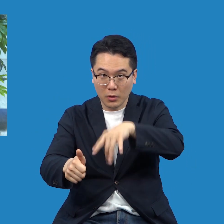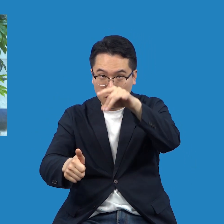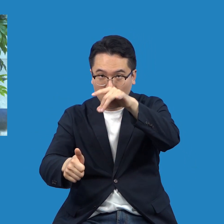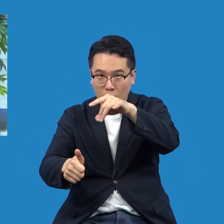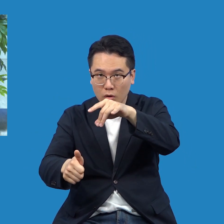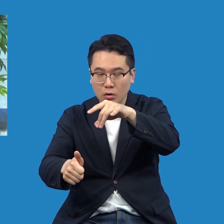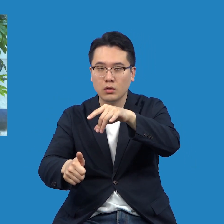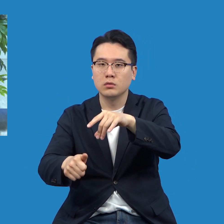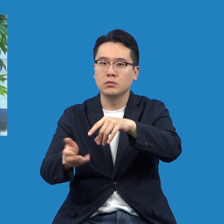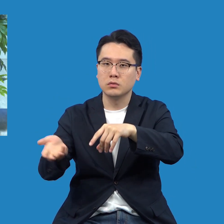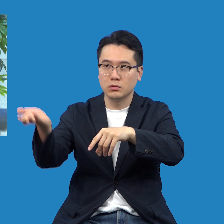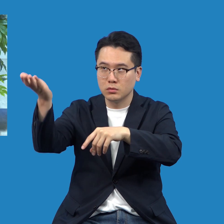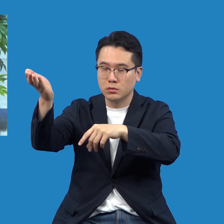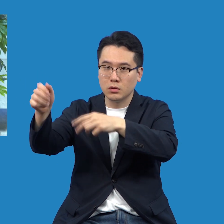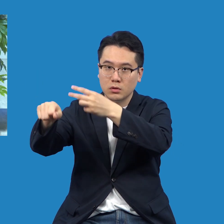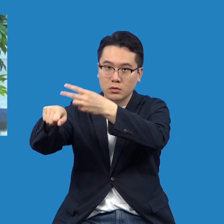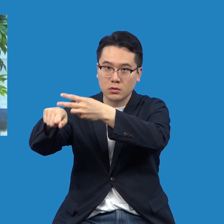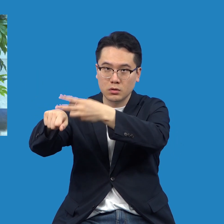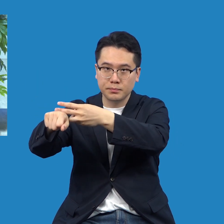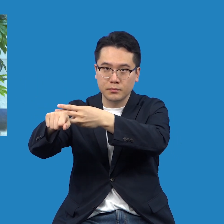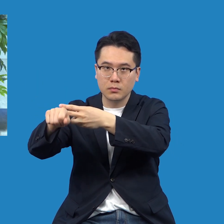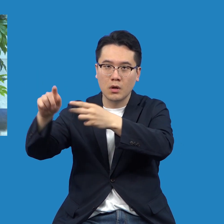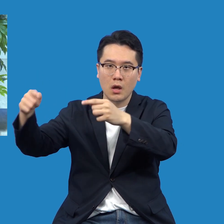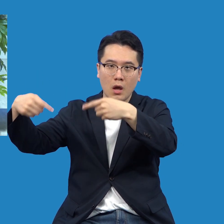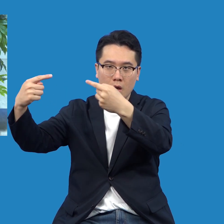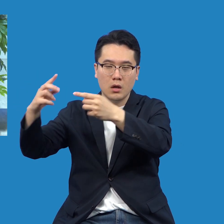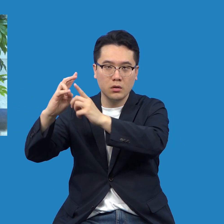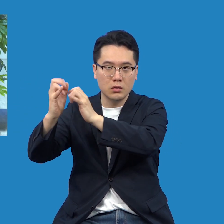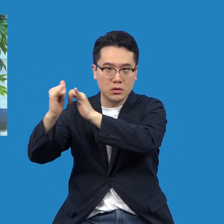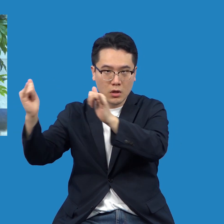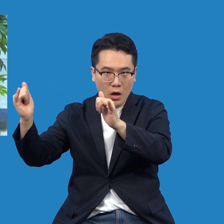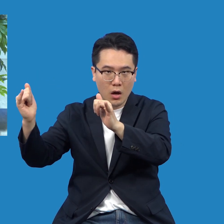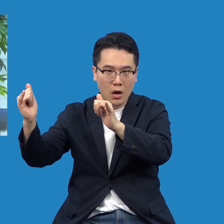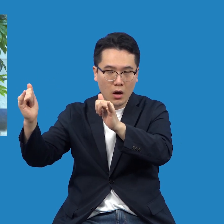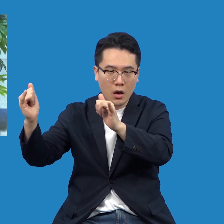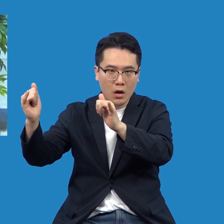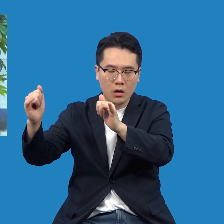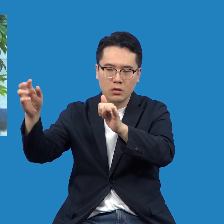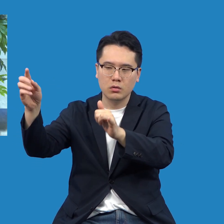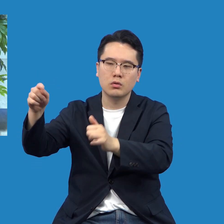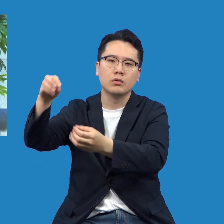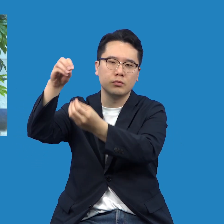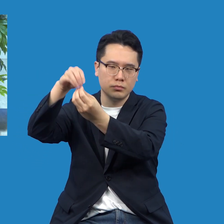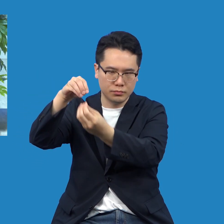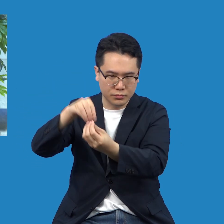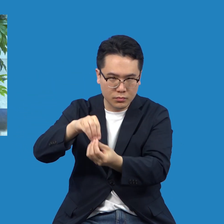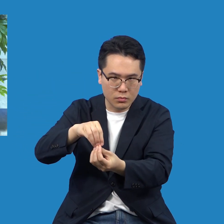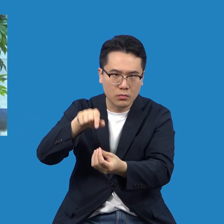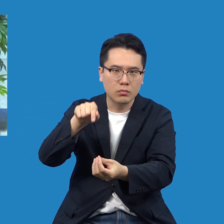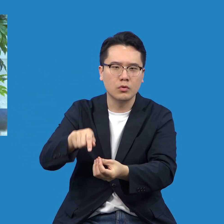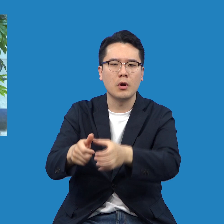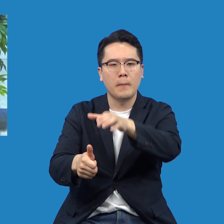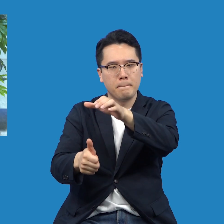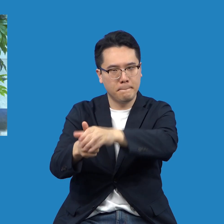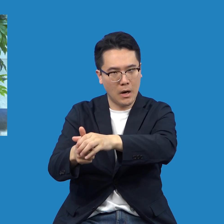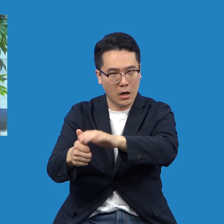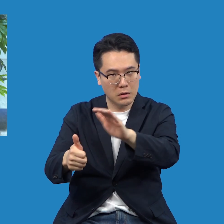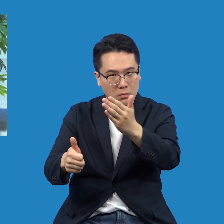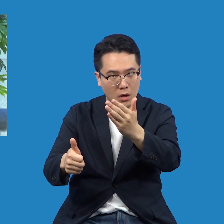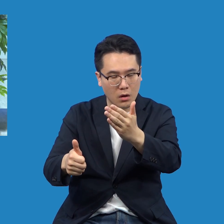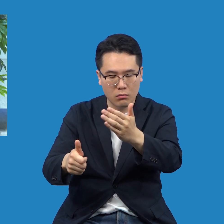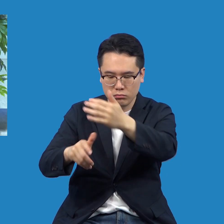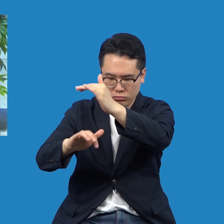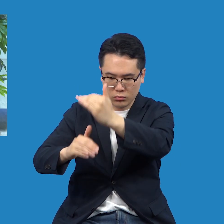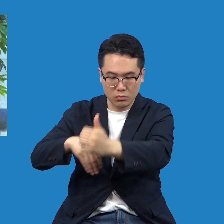엘리야로부터 후계자로 취임하게 된 사건을 증언하고 있어요. 아하시야가